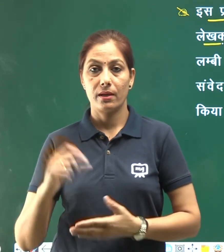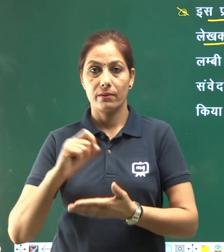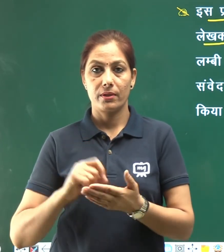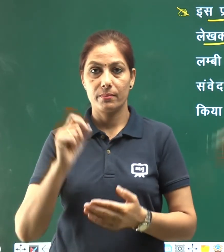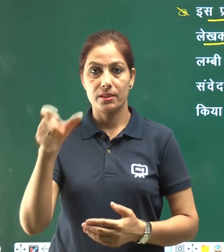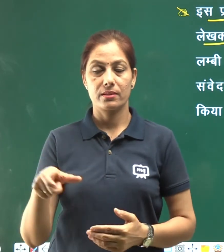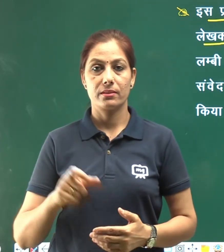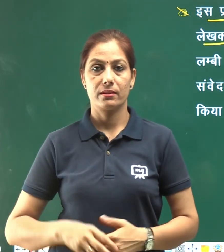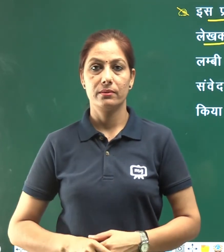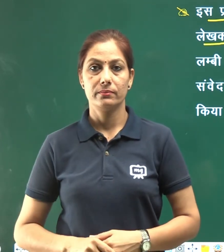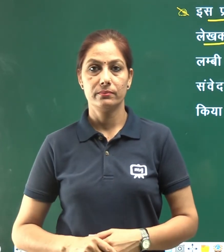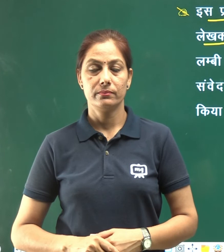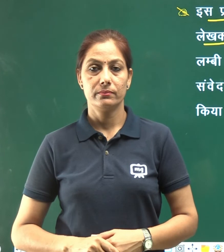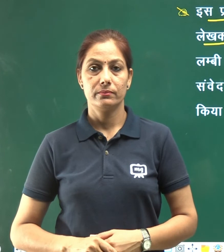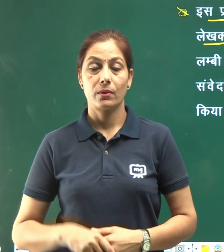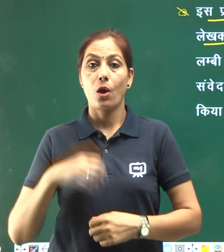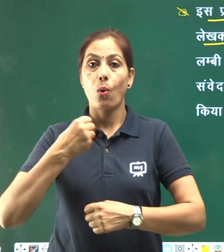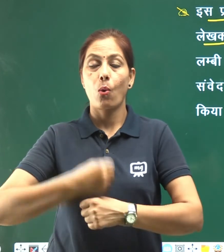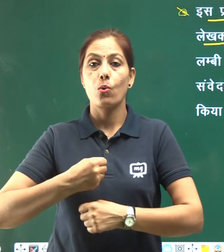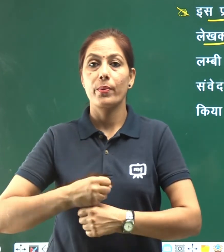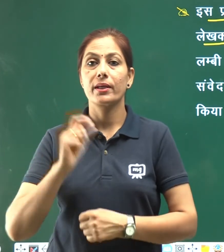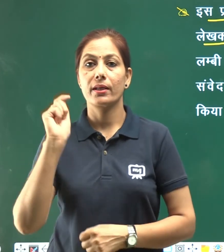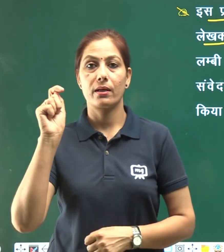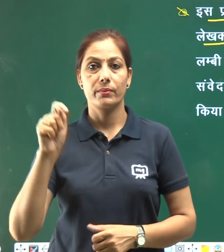लेखक ने सरकारी कार्य की